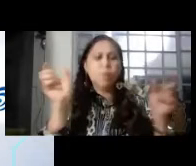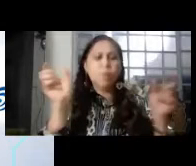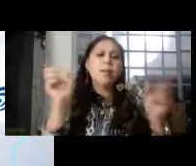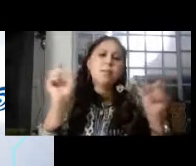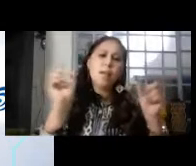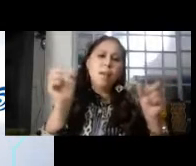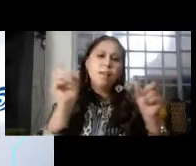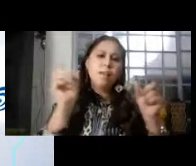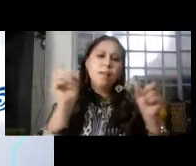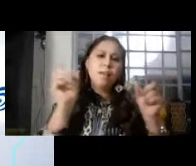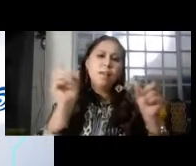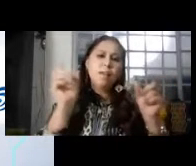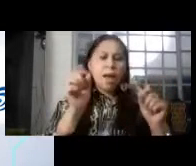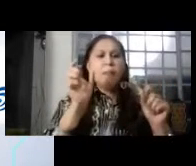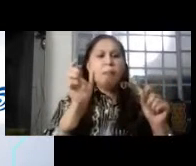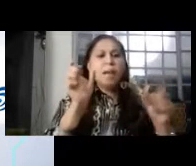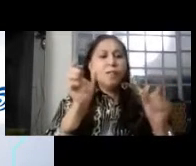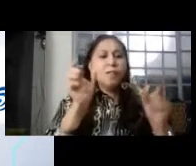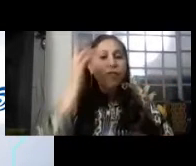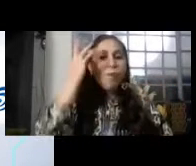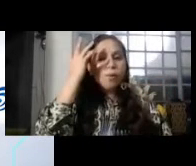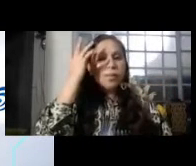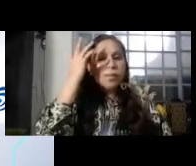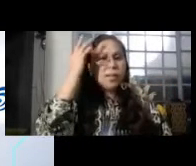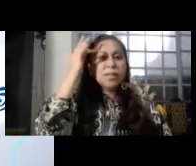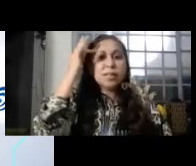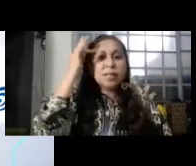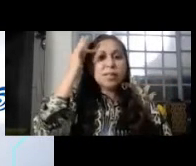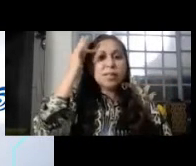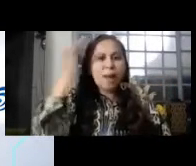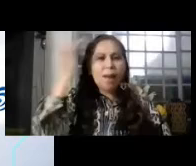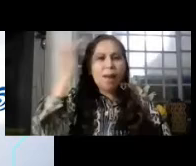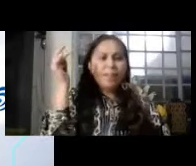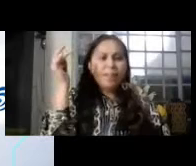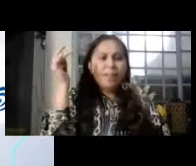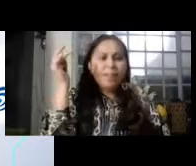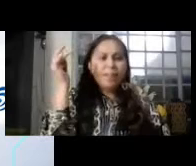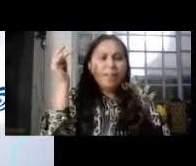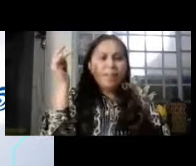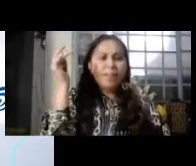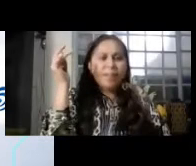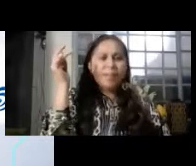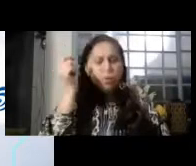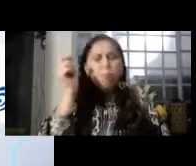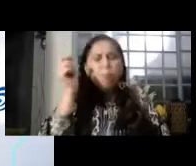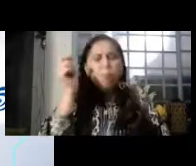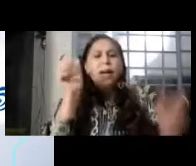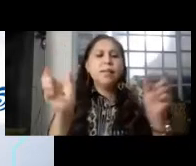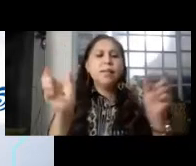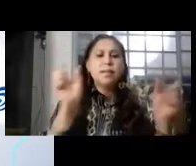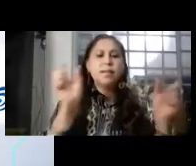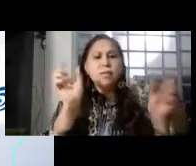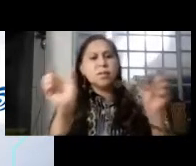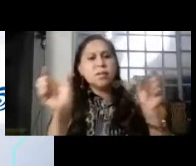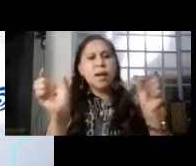quis enfatizar, a palavra em foco seria o sinal amanhã, né? E eu